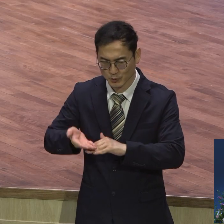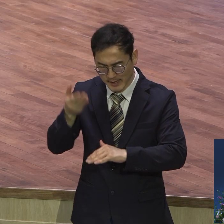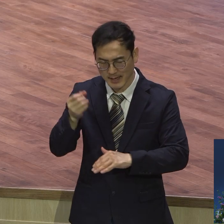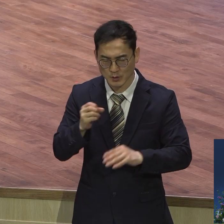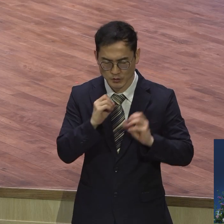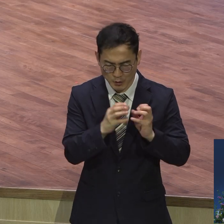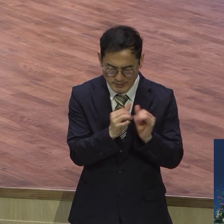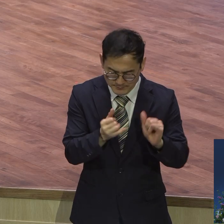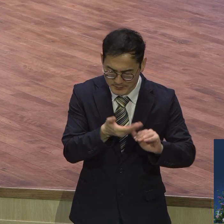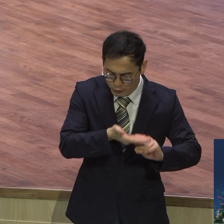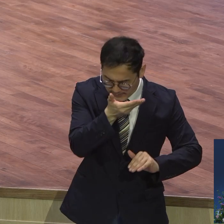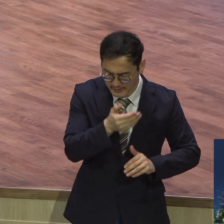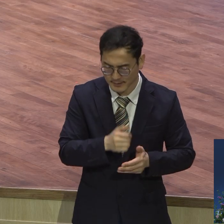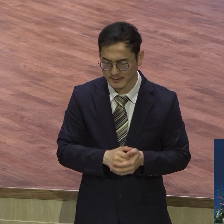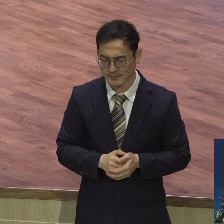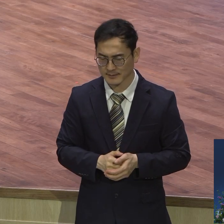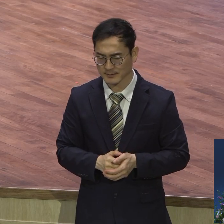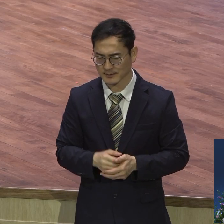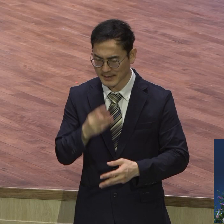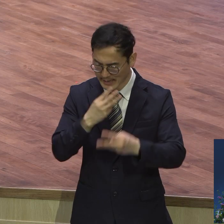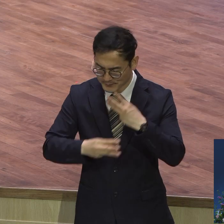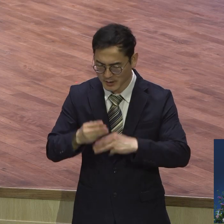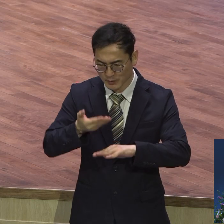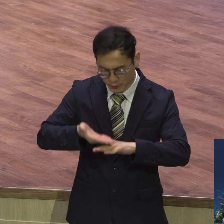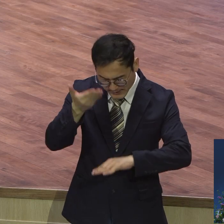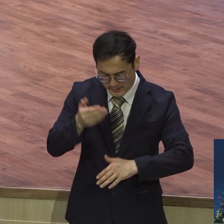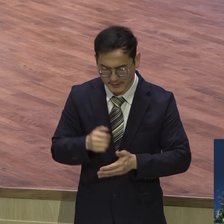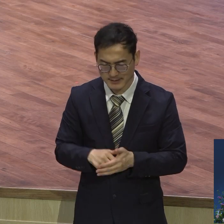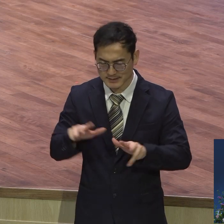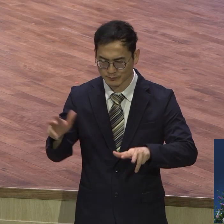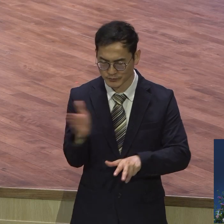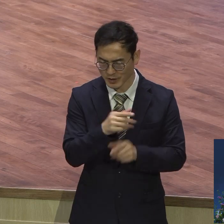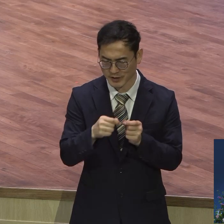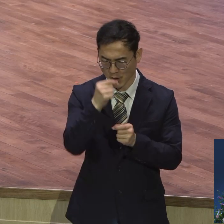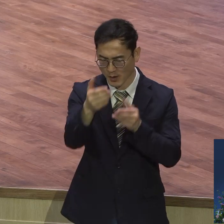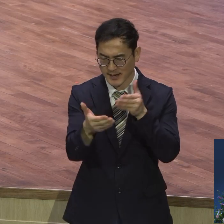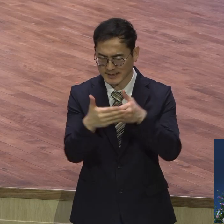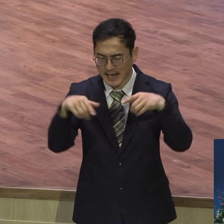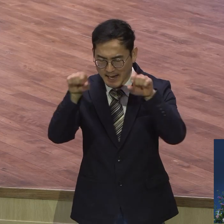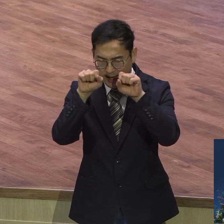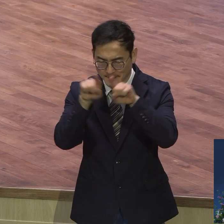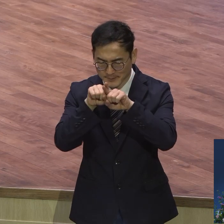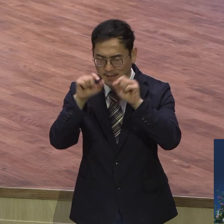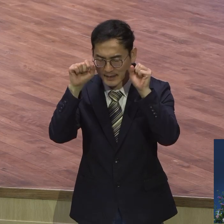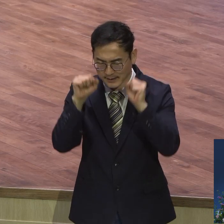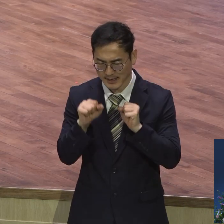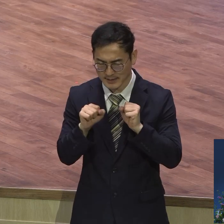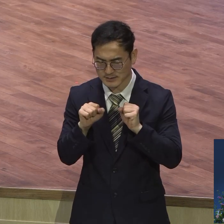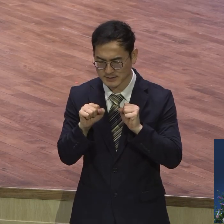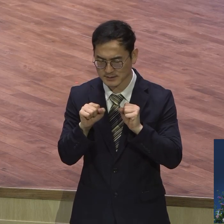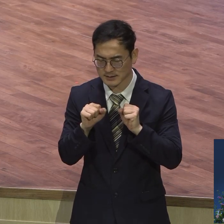모든 성의 사람들 사랑하는 랩런터들 머리위에 지금보다 오늘까지 함께 계실 줄